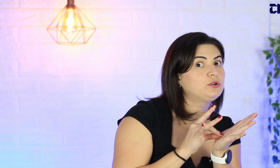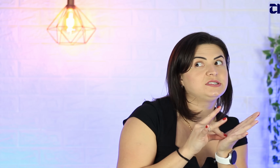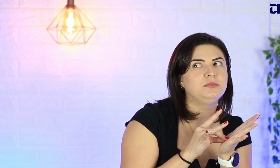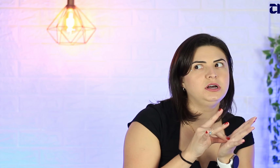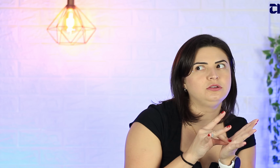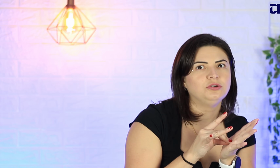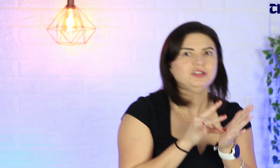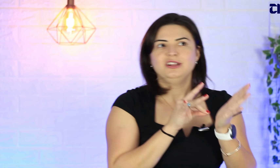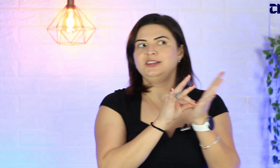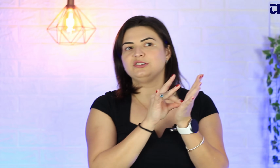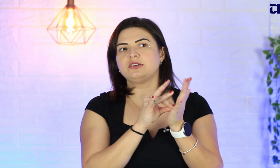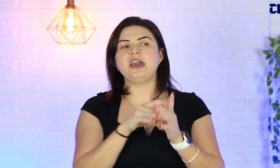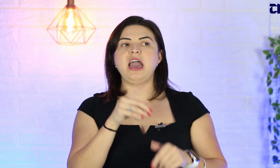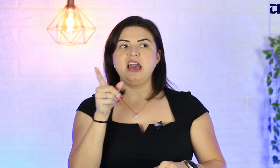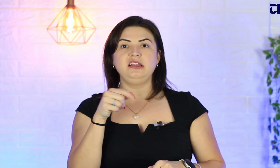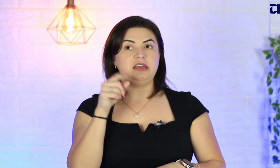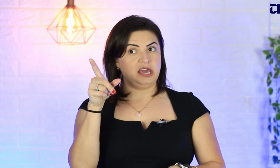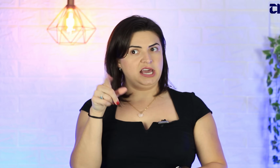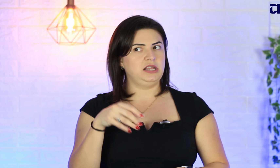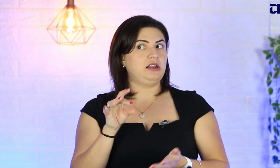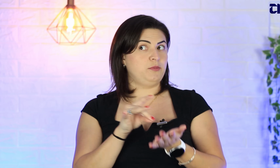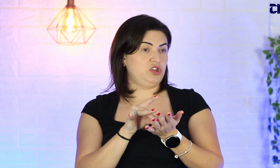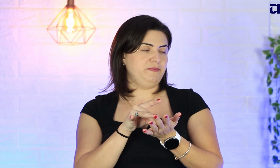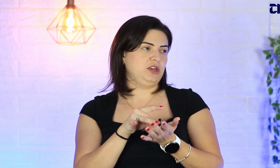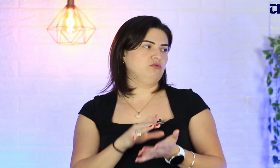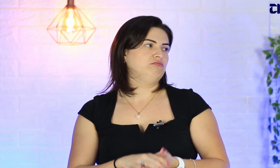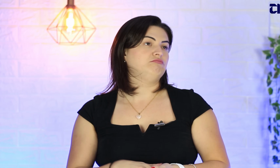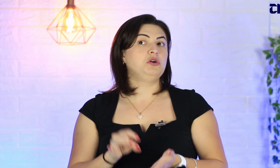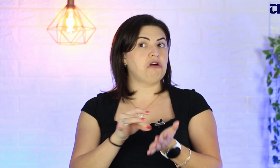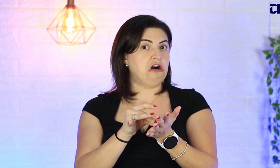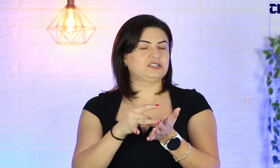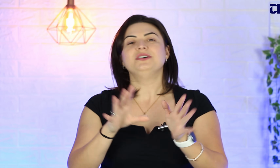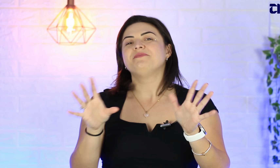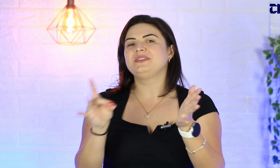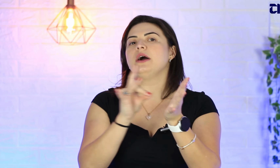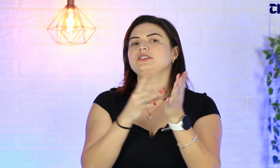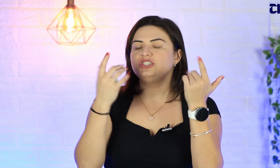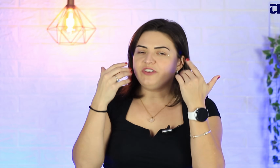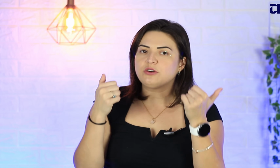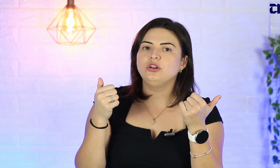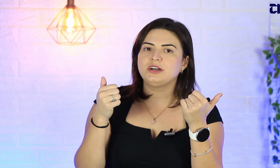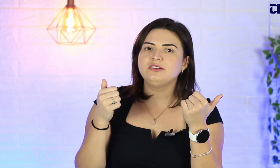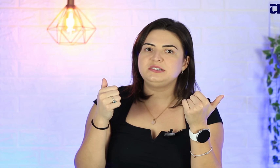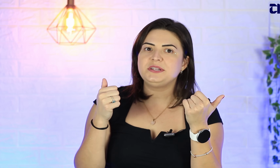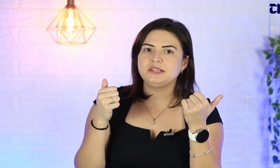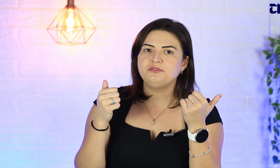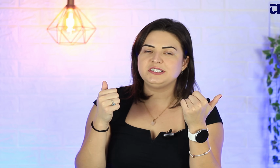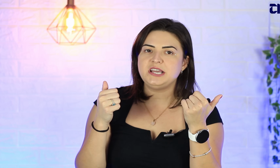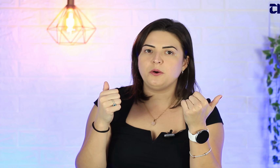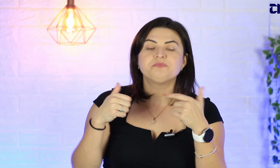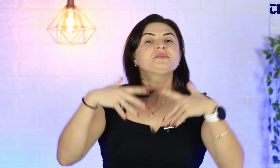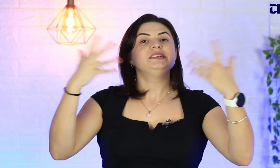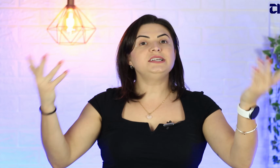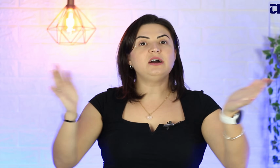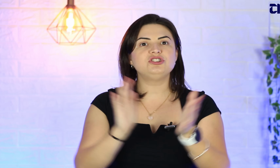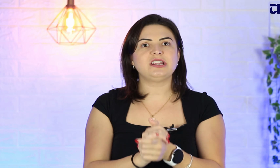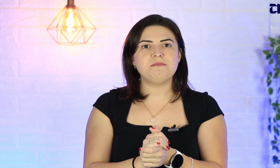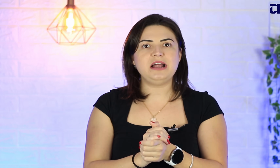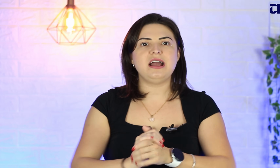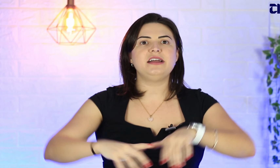aproximando. E não sei o Ele, ele, ele é meu inimigo. Não gosto. Então, a gente vai colocando a expressão facial. Sinal de trabalhar